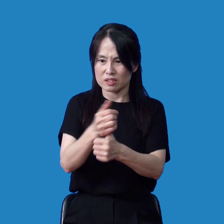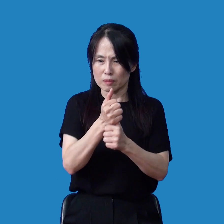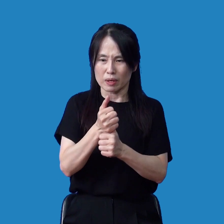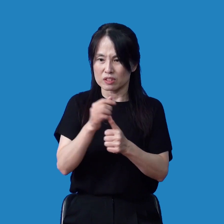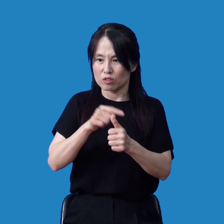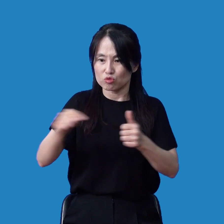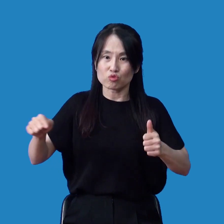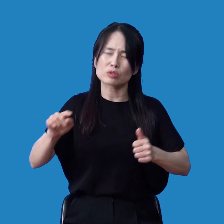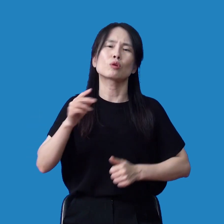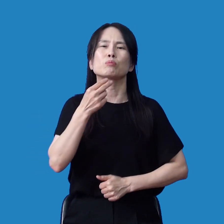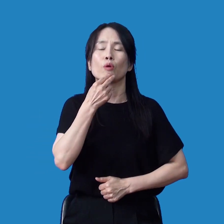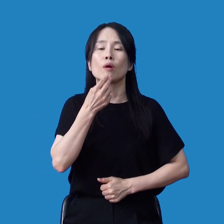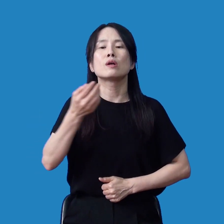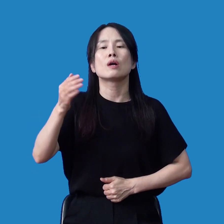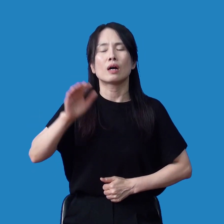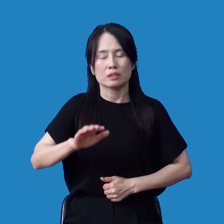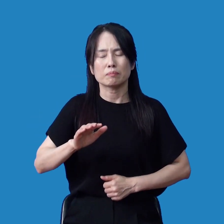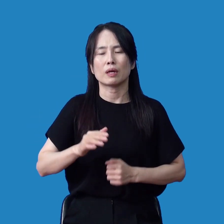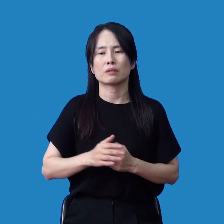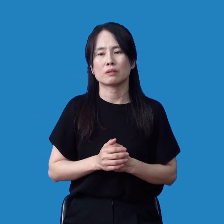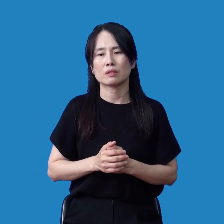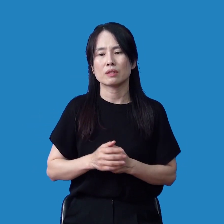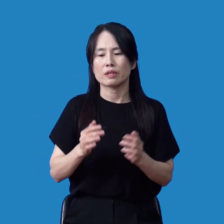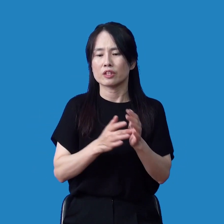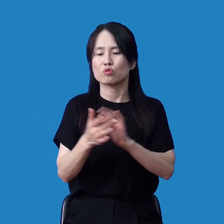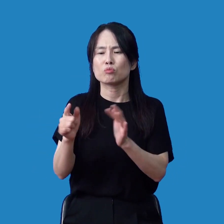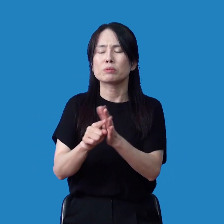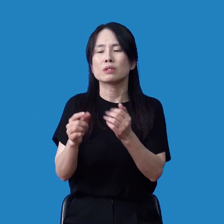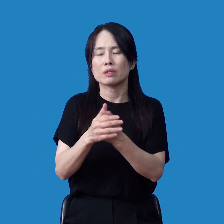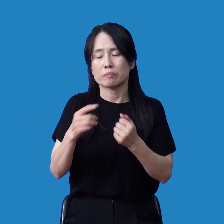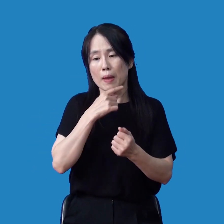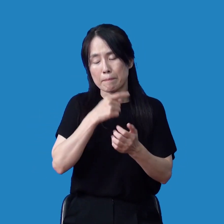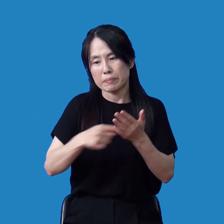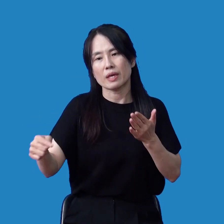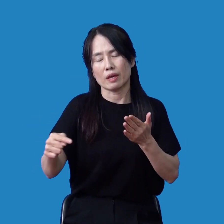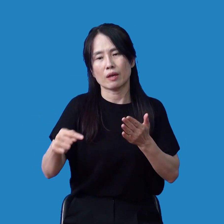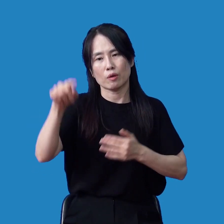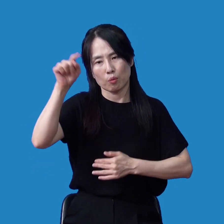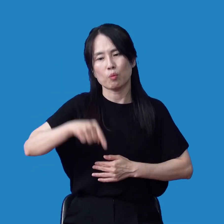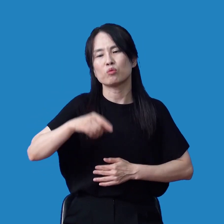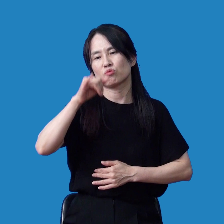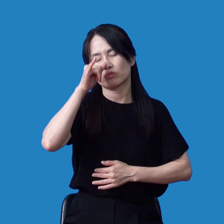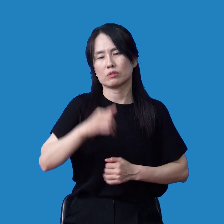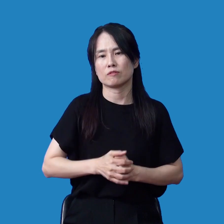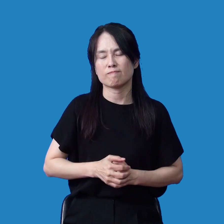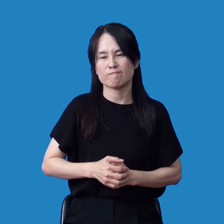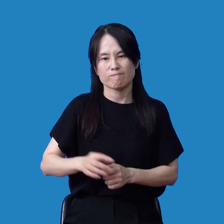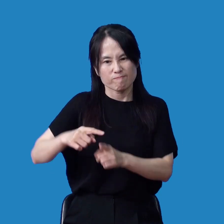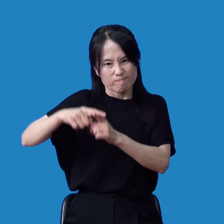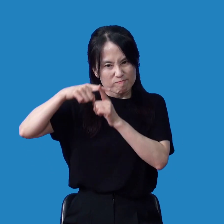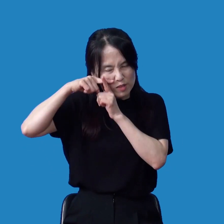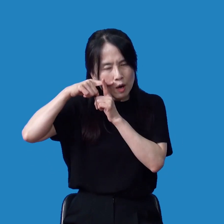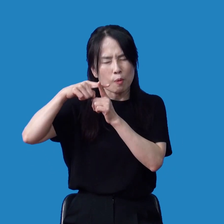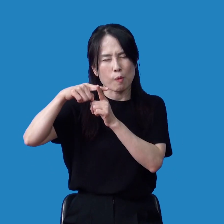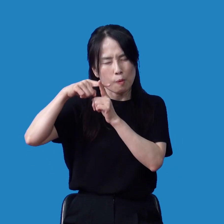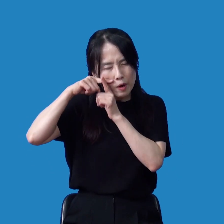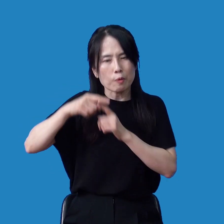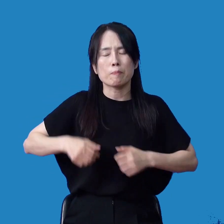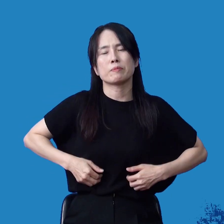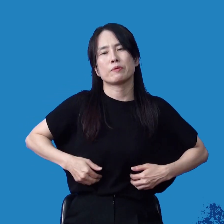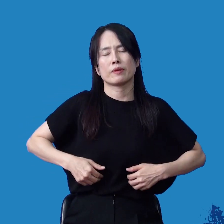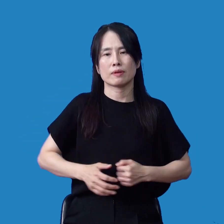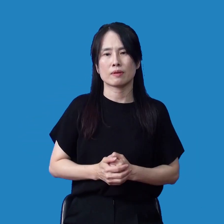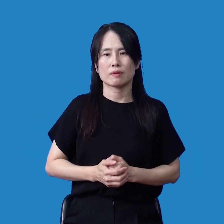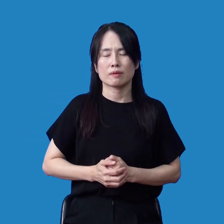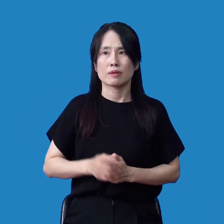순교는 얼마든지 당할 수가 있습니다. 각오를 해야죠. 천국 백성은 각오를 하고